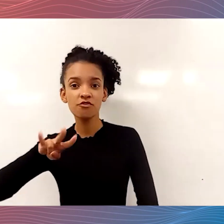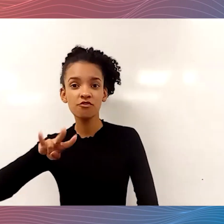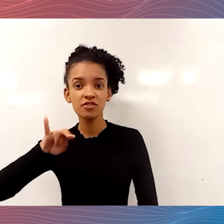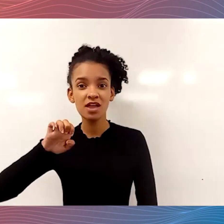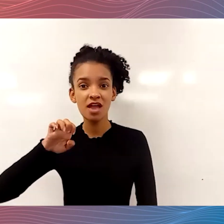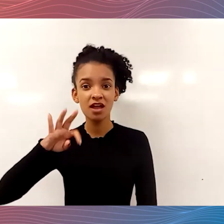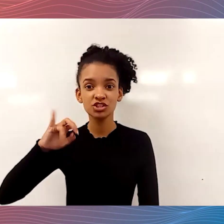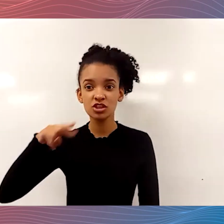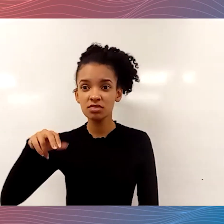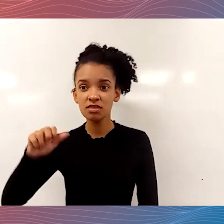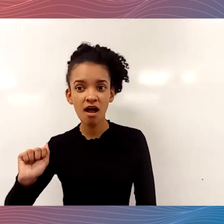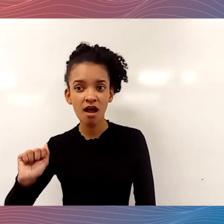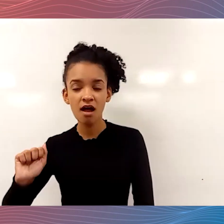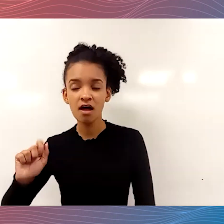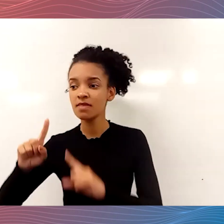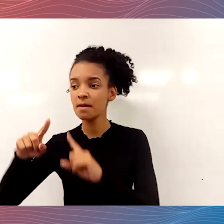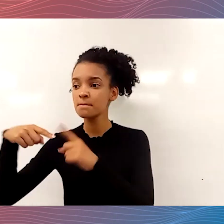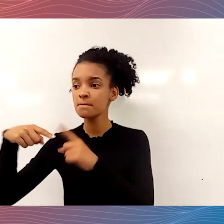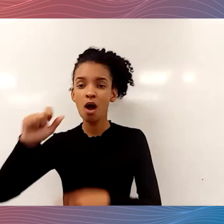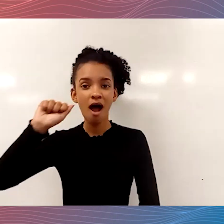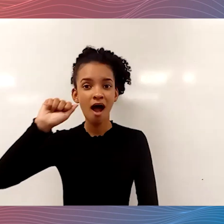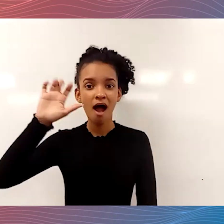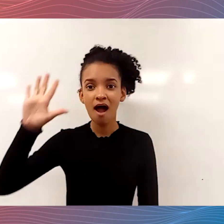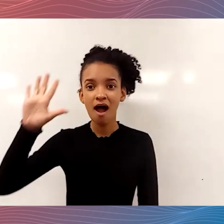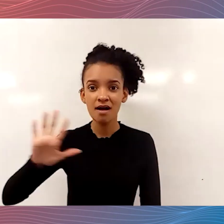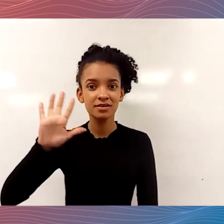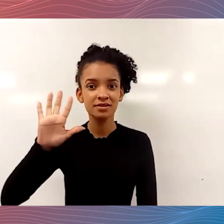Sudeste Asiático. Nem pensamos.